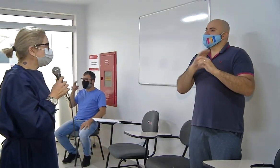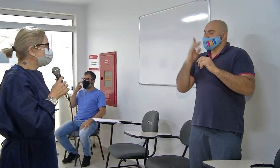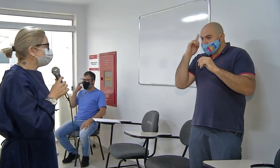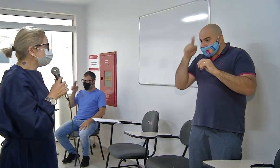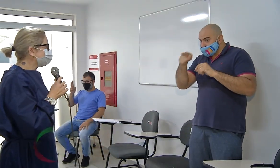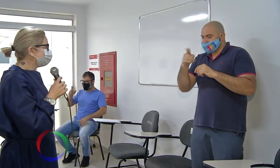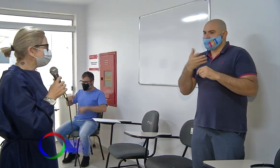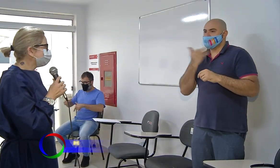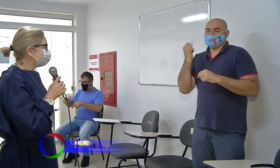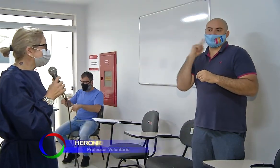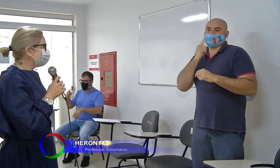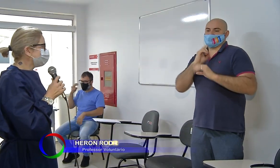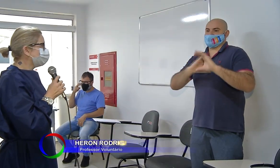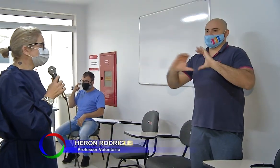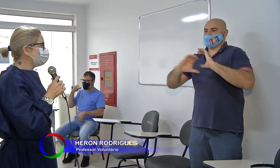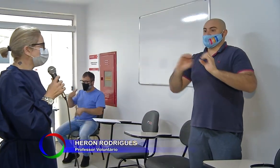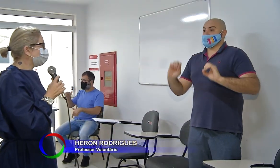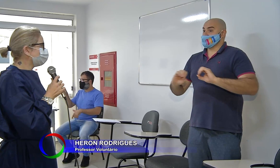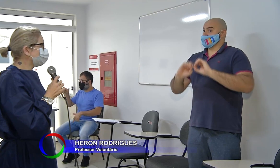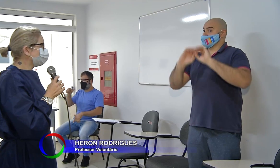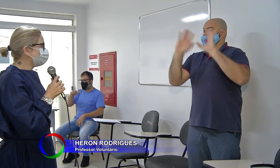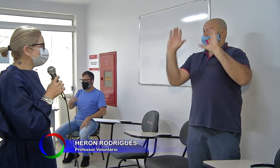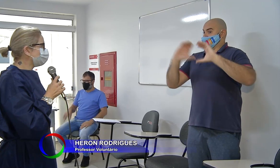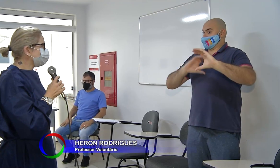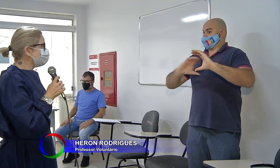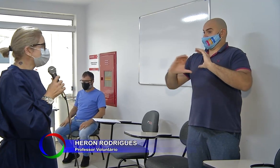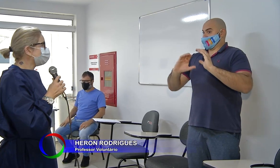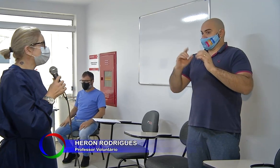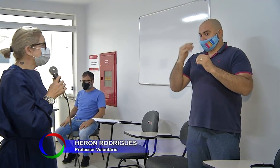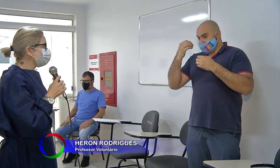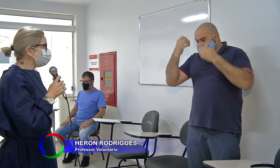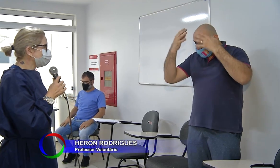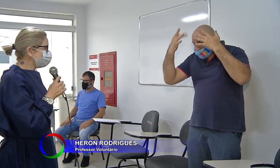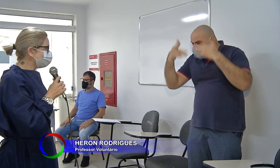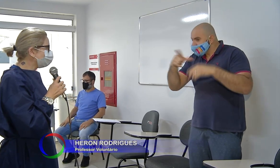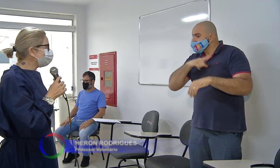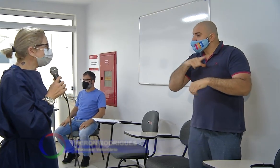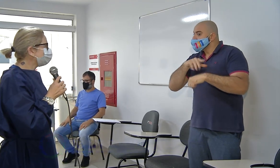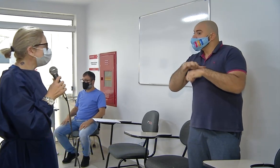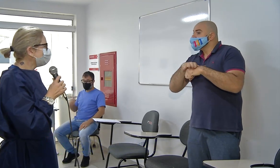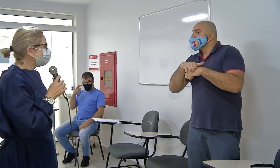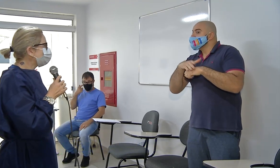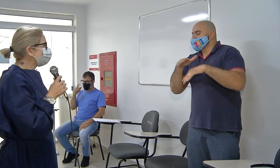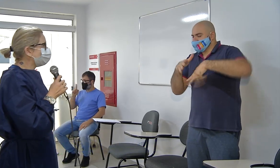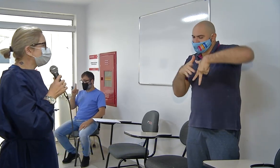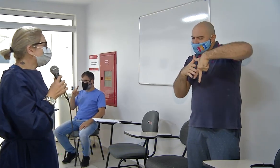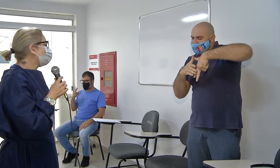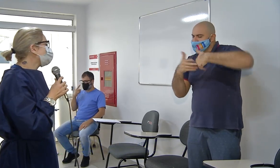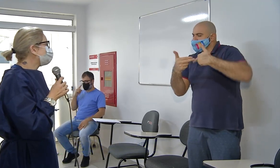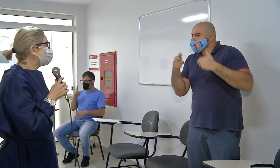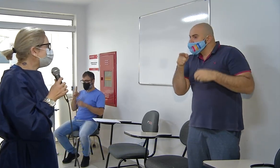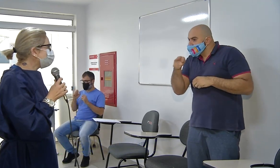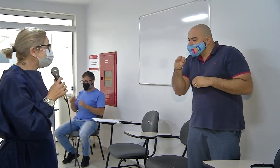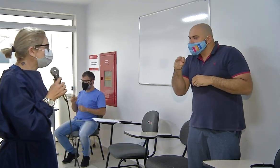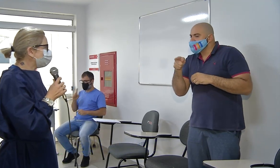perfeito. É muito melhor quando acontece. Esclarece as nossas dúvidas. Eles olham os detalhes da